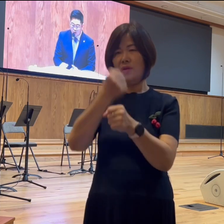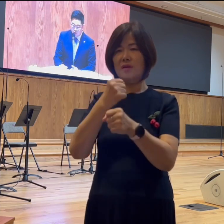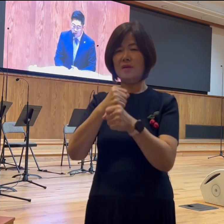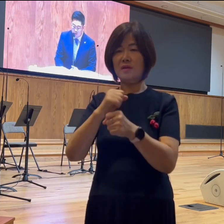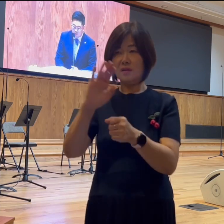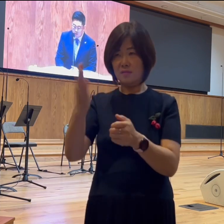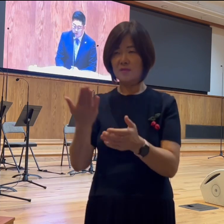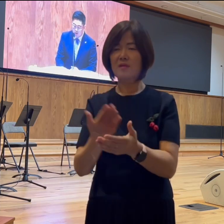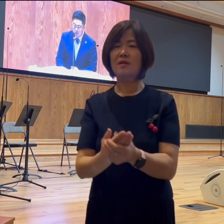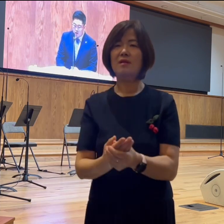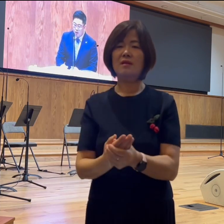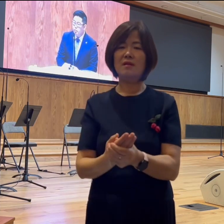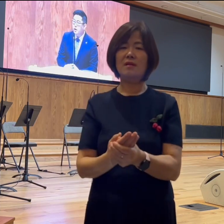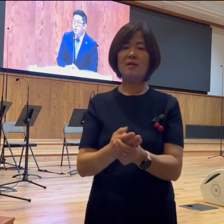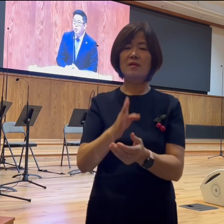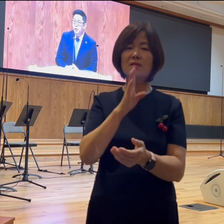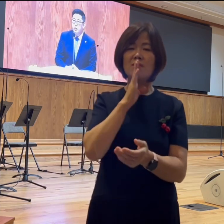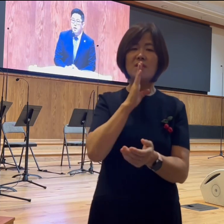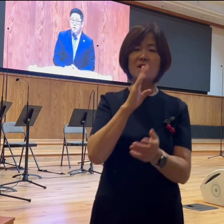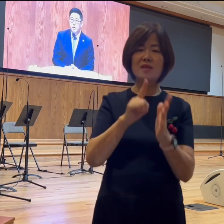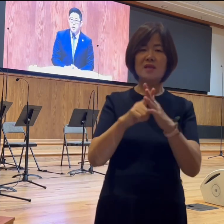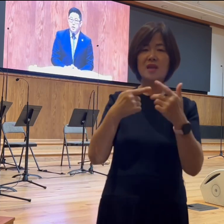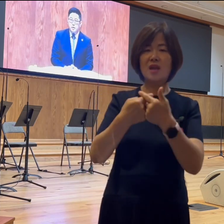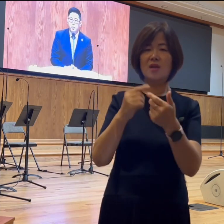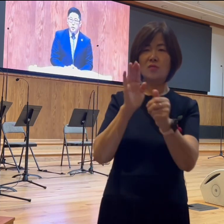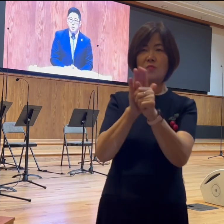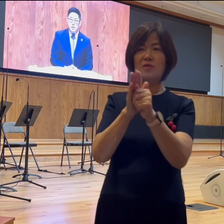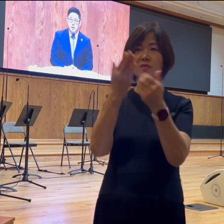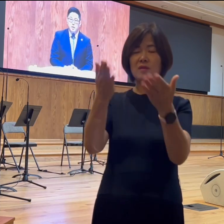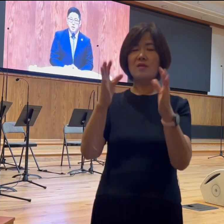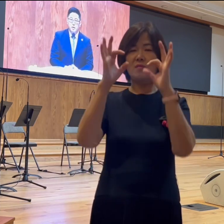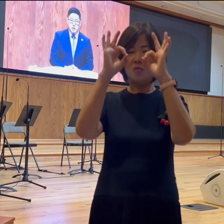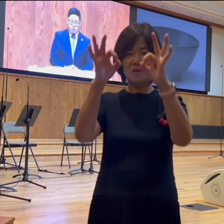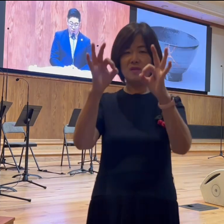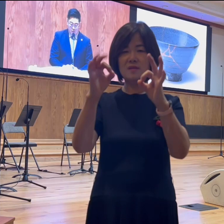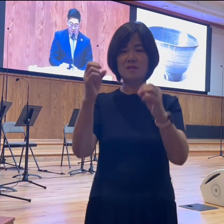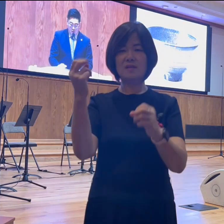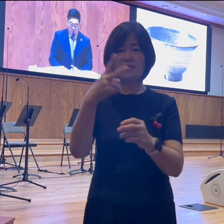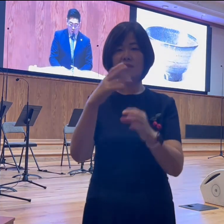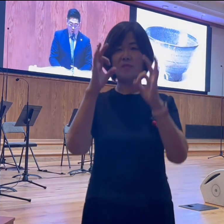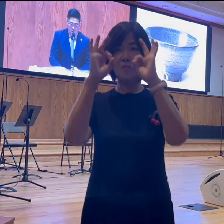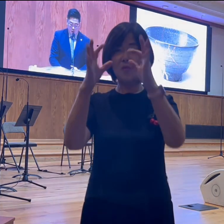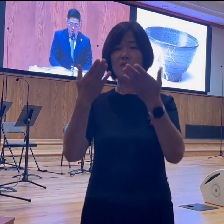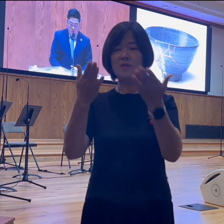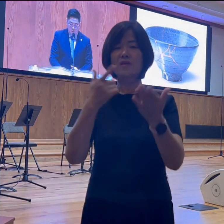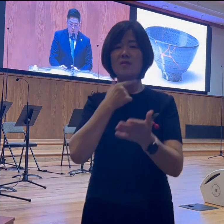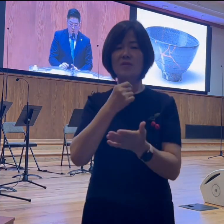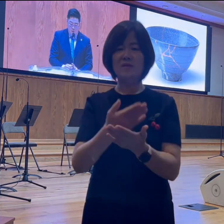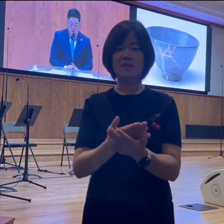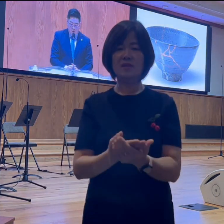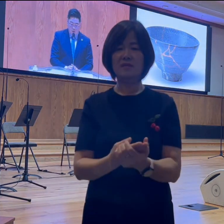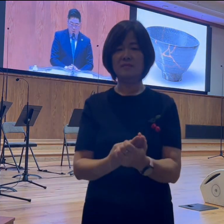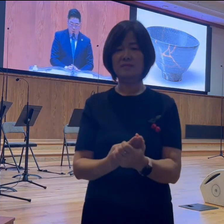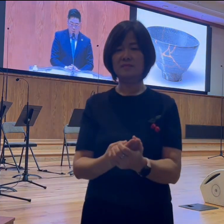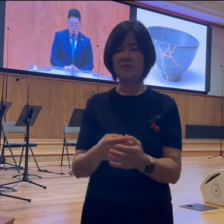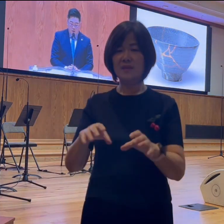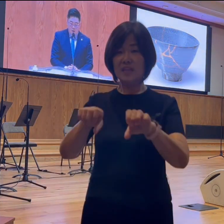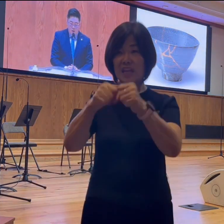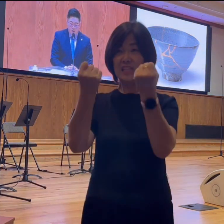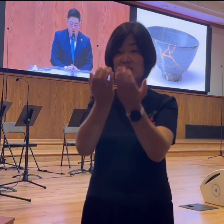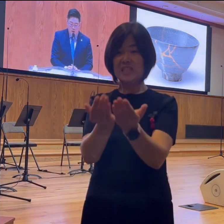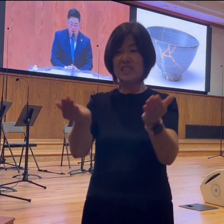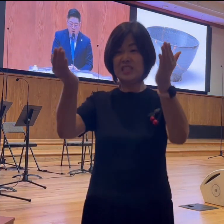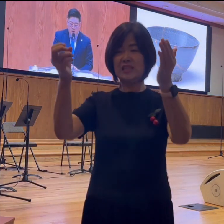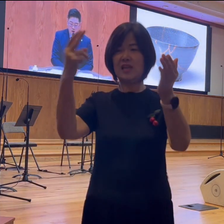할 수 있을 것 같습니다. 자, 여러분 이해를 돕기 위해서 그때 보신 이미지를 다시 한번 보여드릴 텐데요, 보시면은